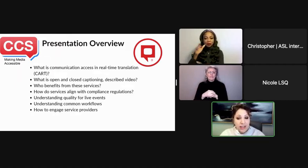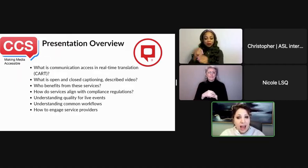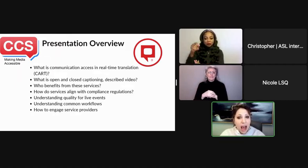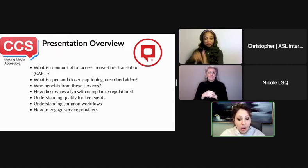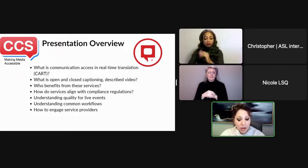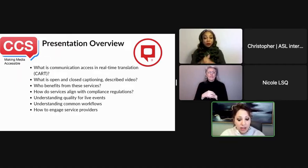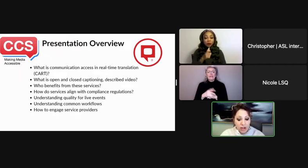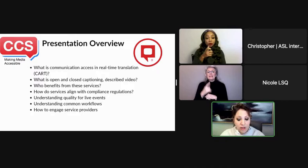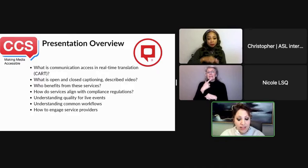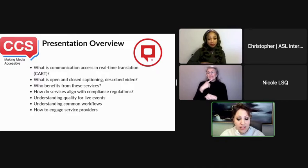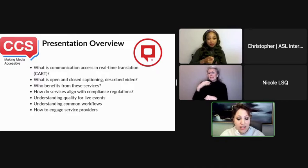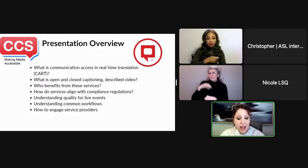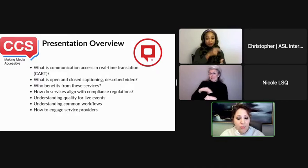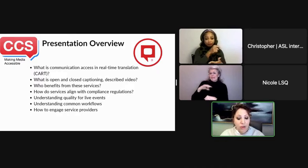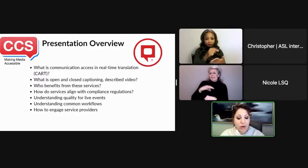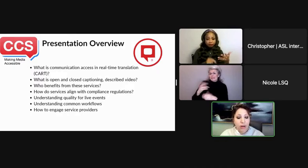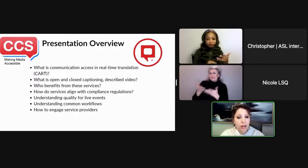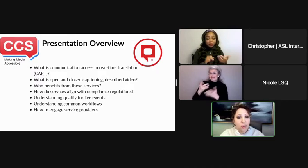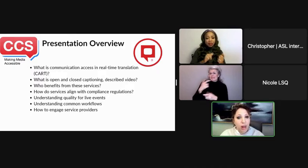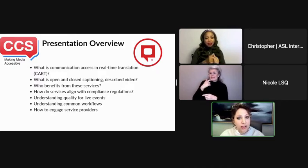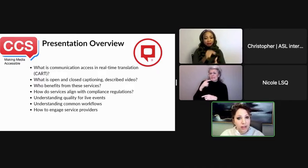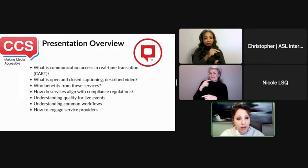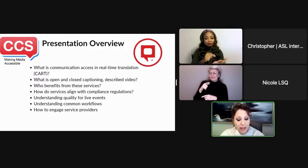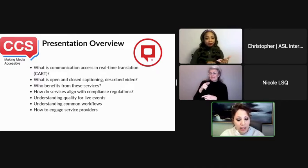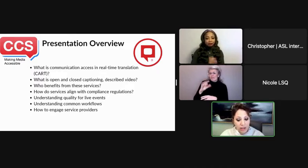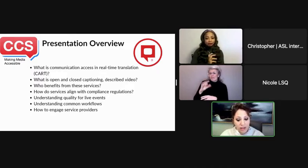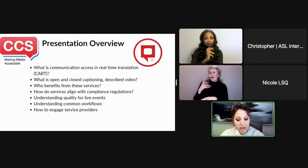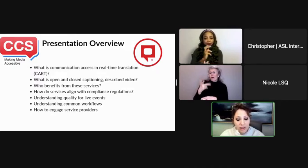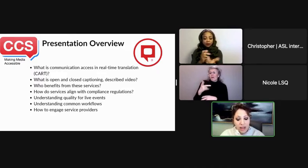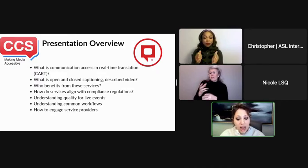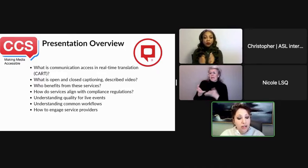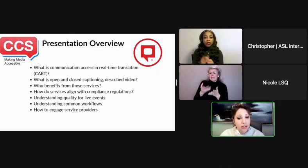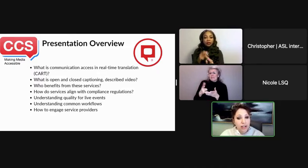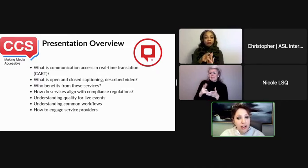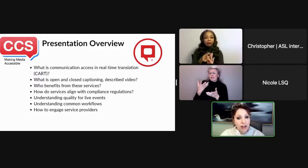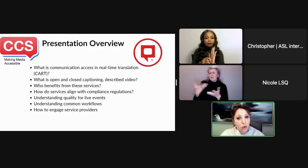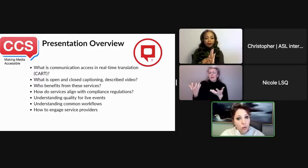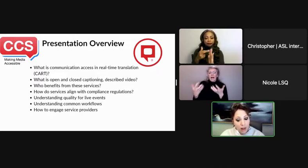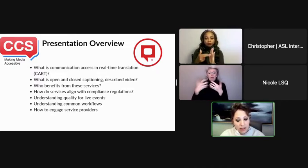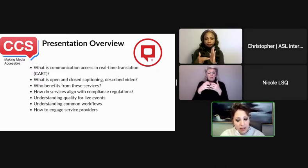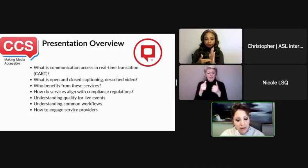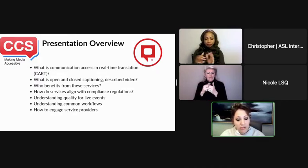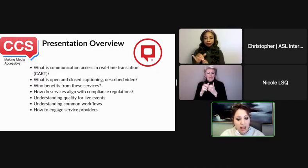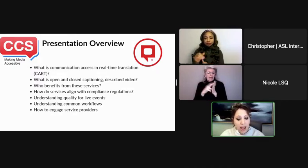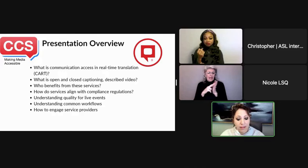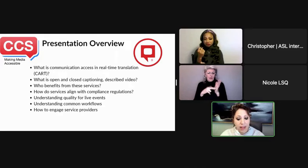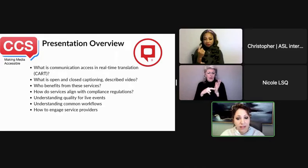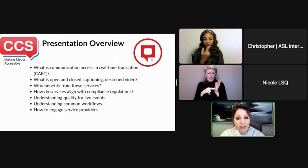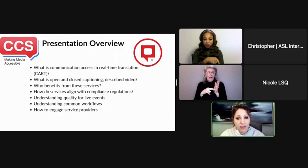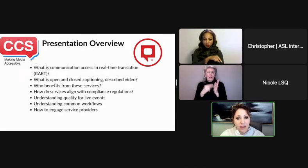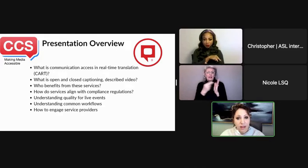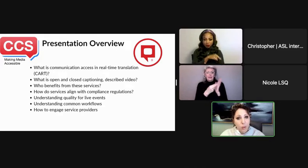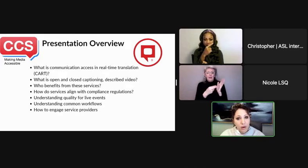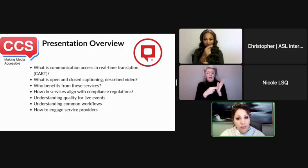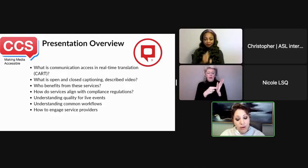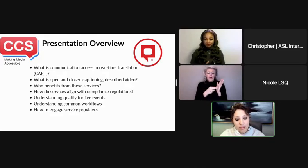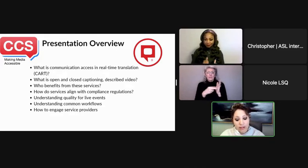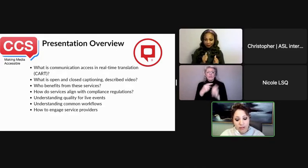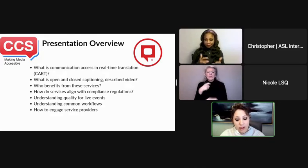qui bénéficient de ces services. Comment est que ces services sont en harmonie avec les règlements et les normes, comprendre